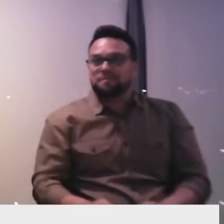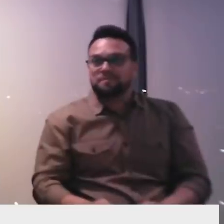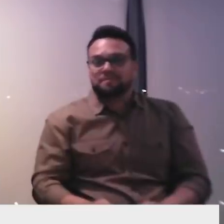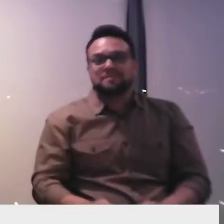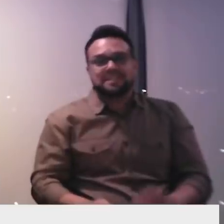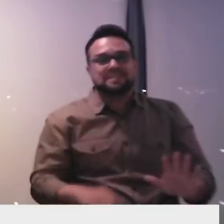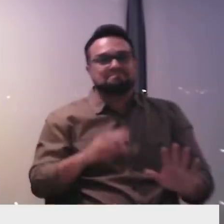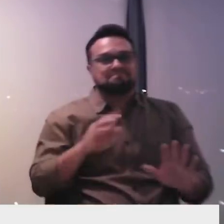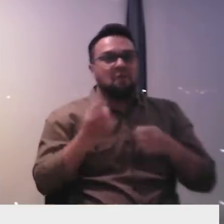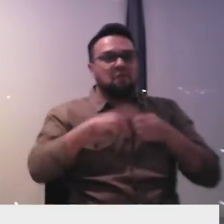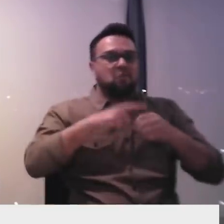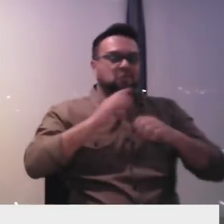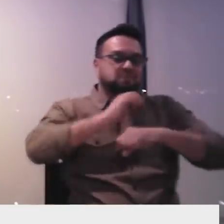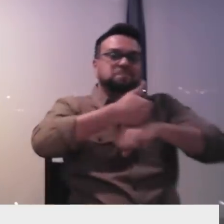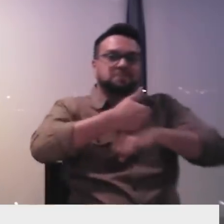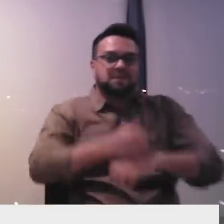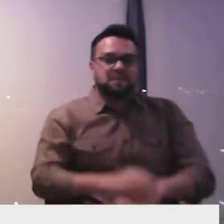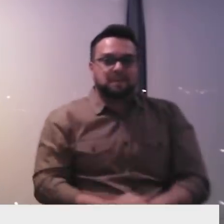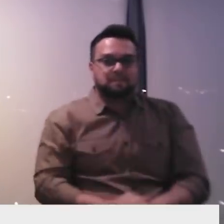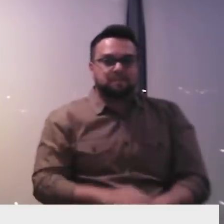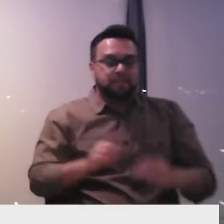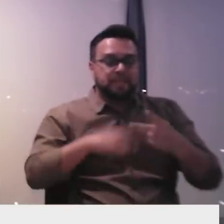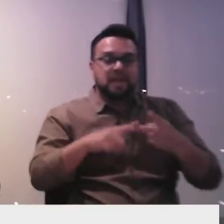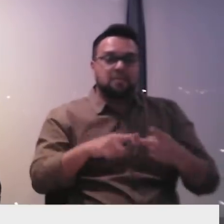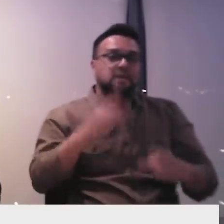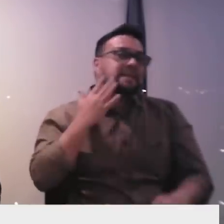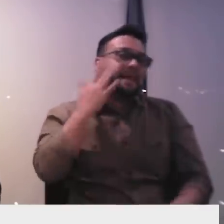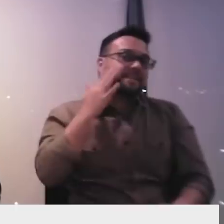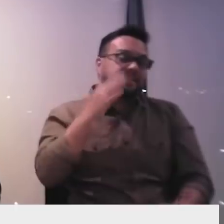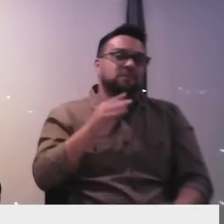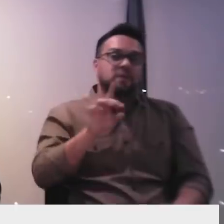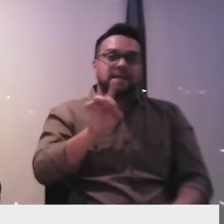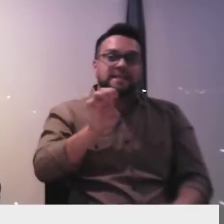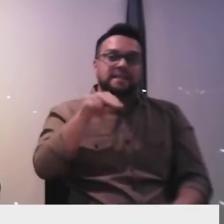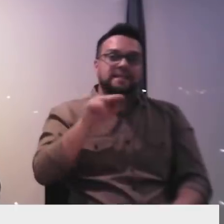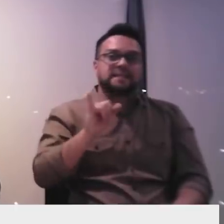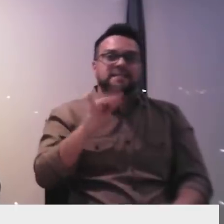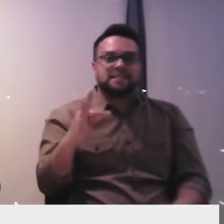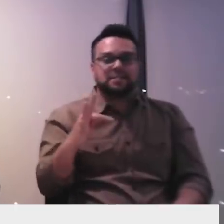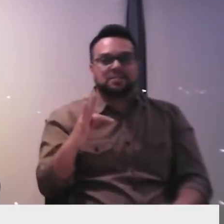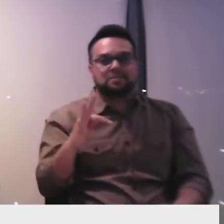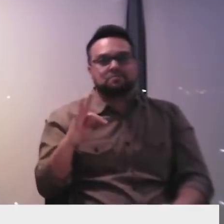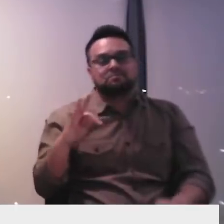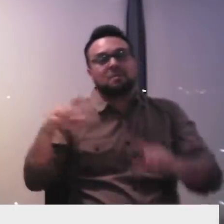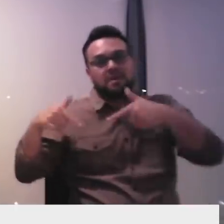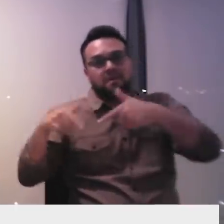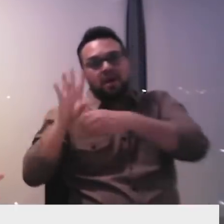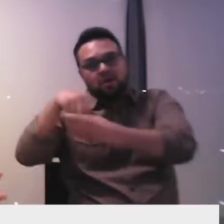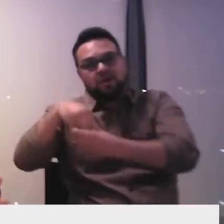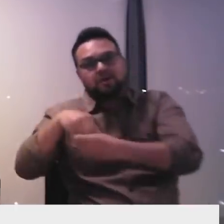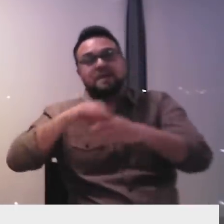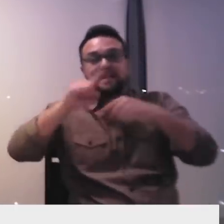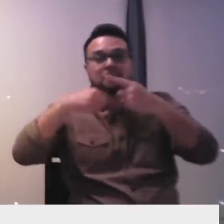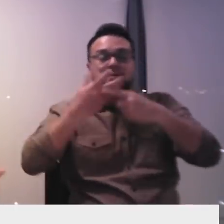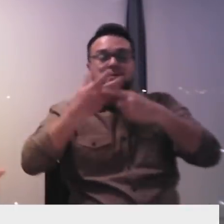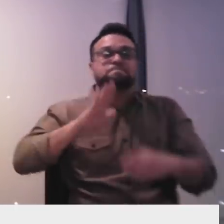recuperou. Recuperou. É, depois o Tarcísio esteve no DENIT há algum tempo. E depois nós nos